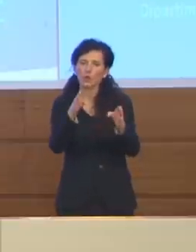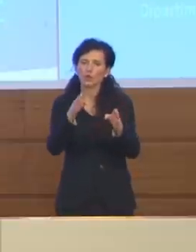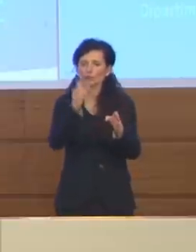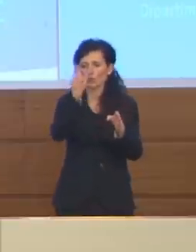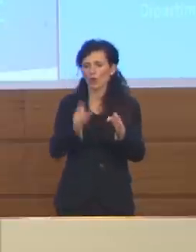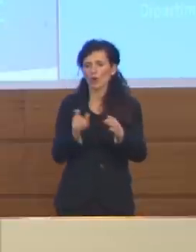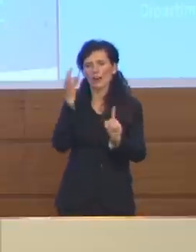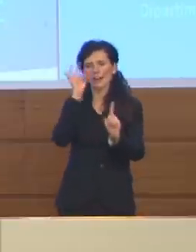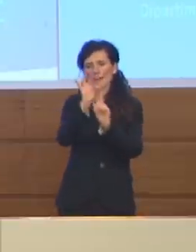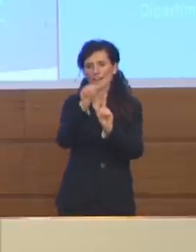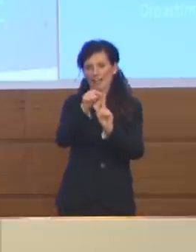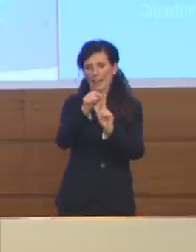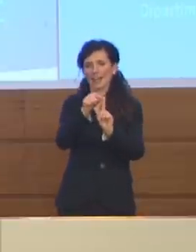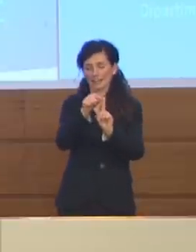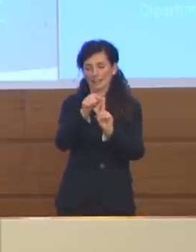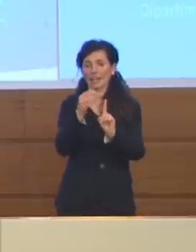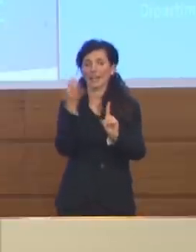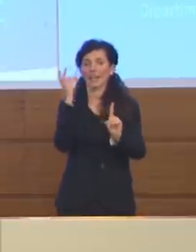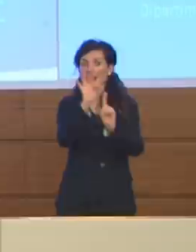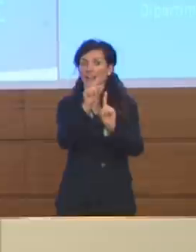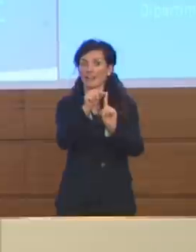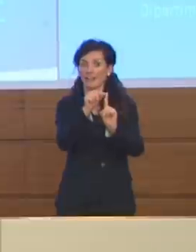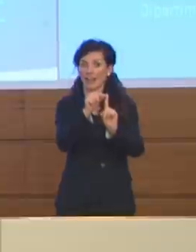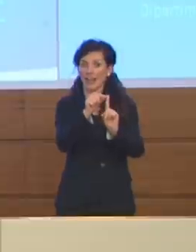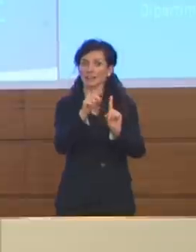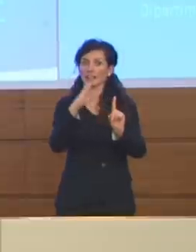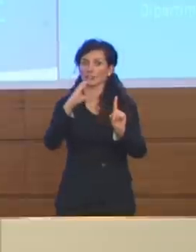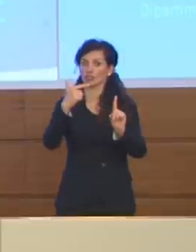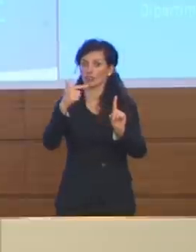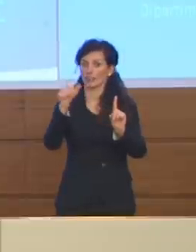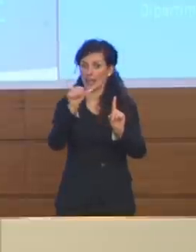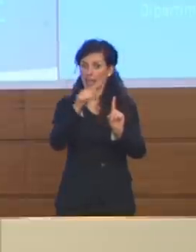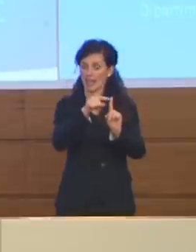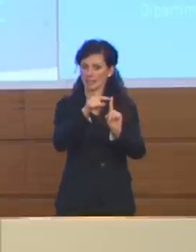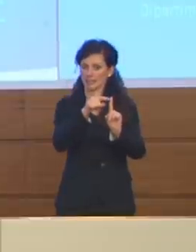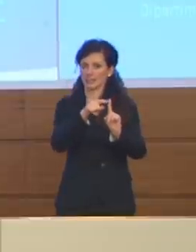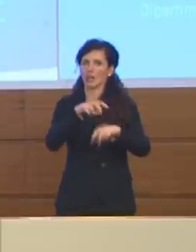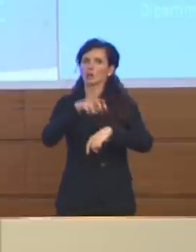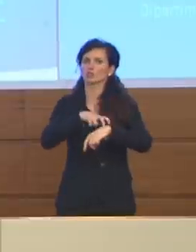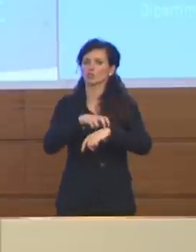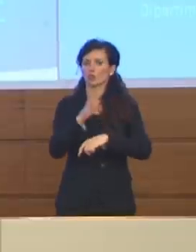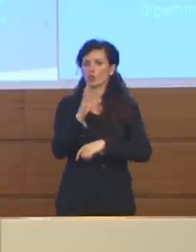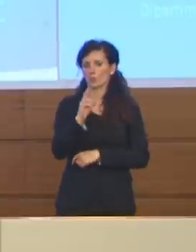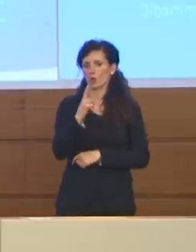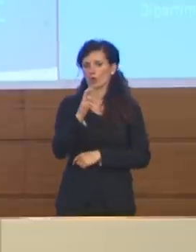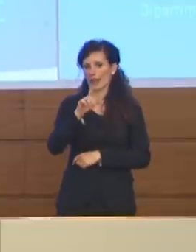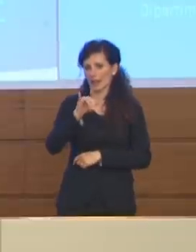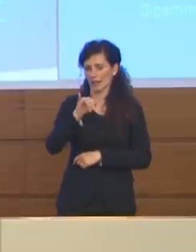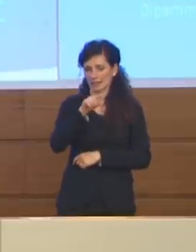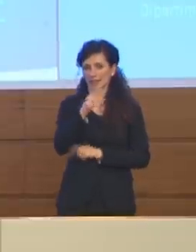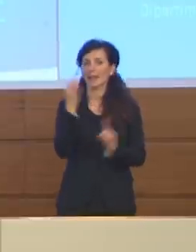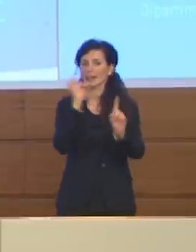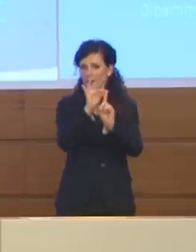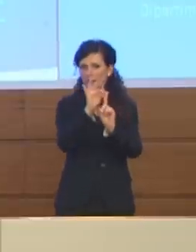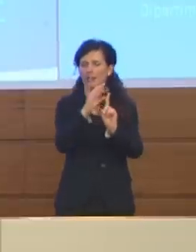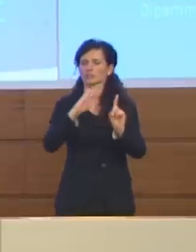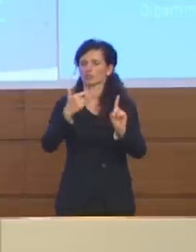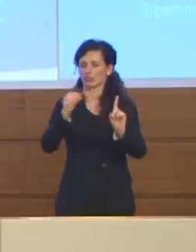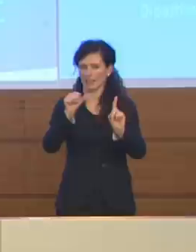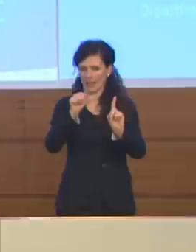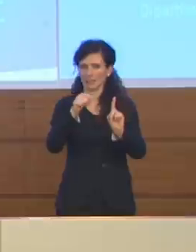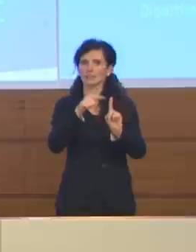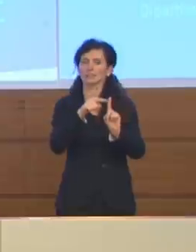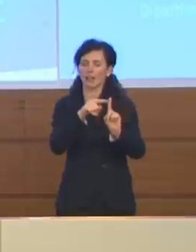sia ben chiaro il referente del cts il dottor borrelli e soprattutto ed